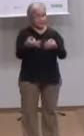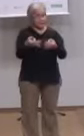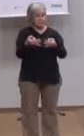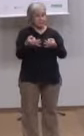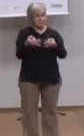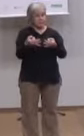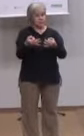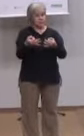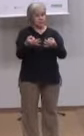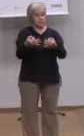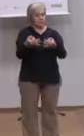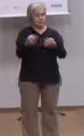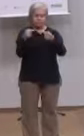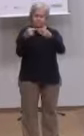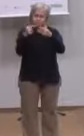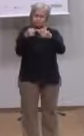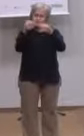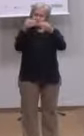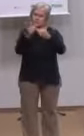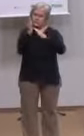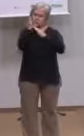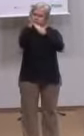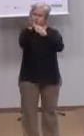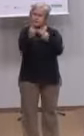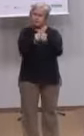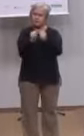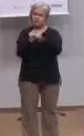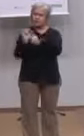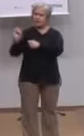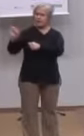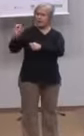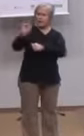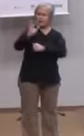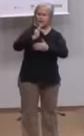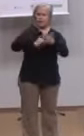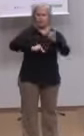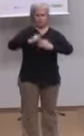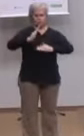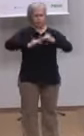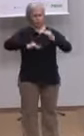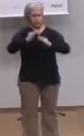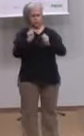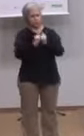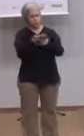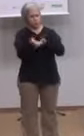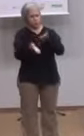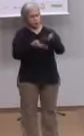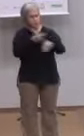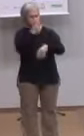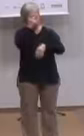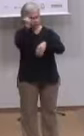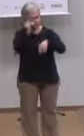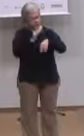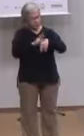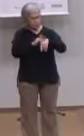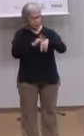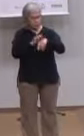né, apropriada, direcionada para cada profissional que vai estar envolvido nos cuidados do doente com